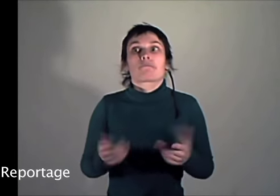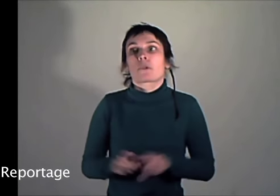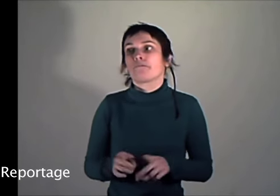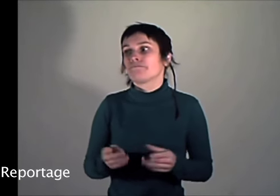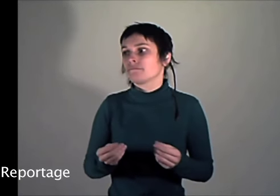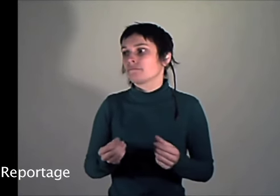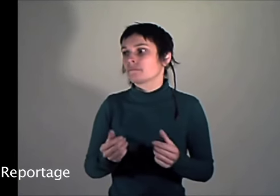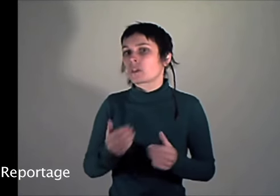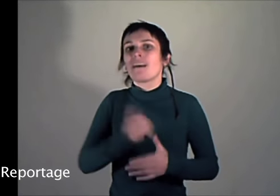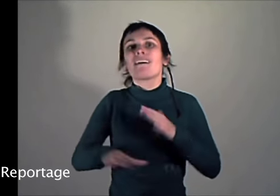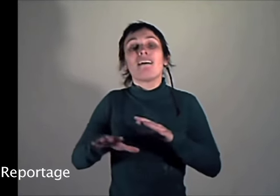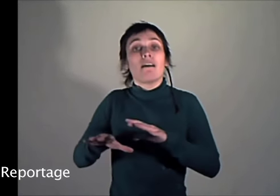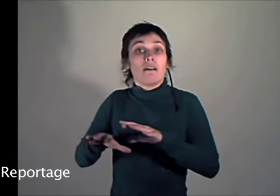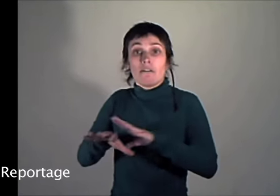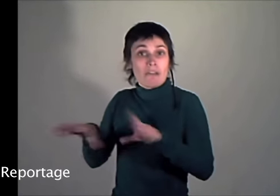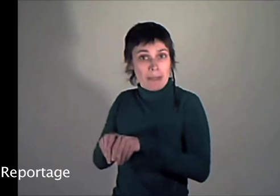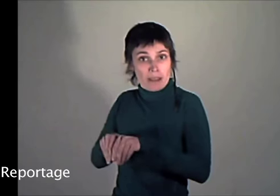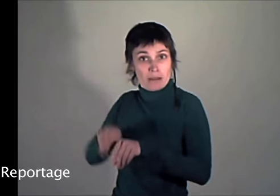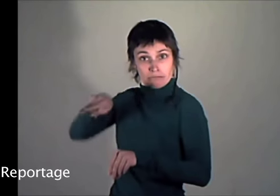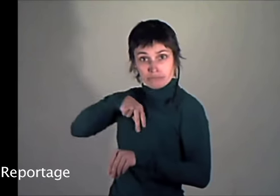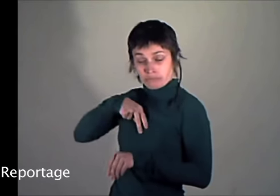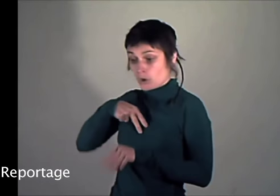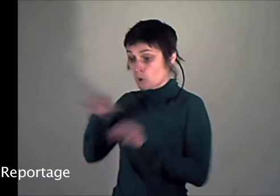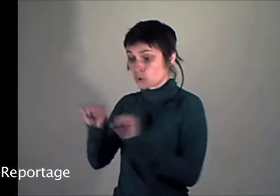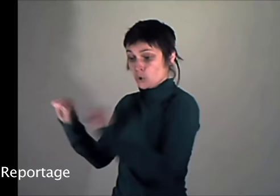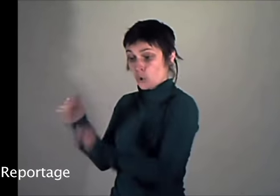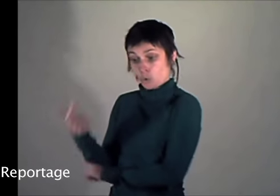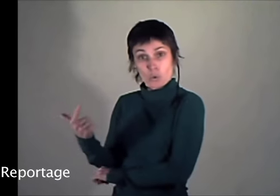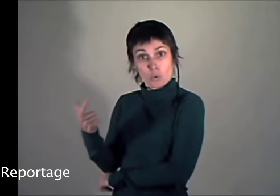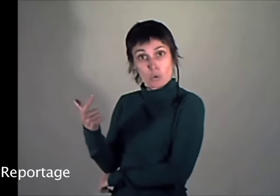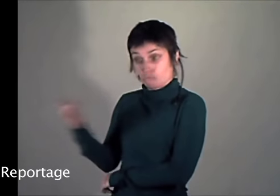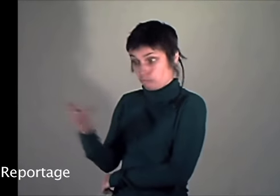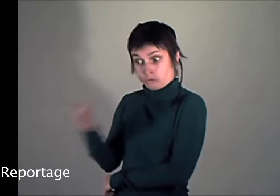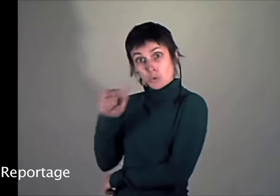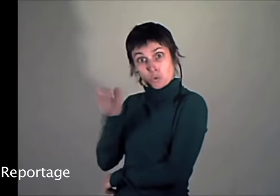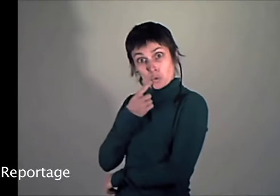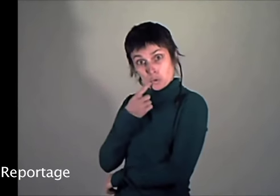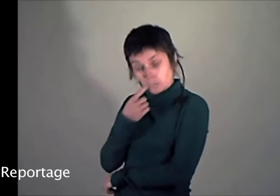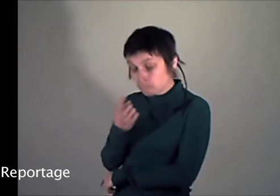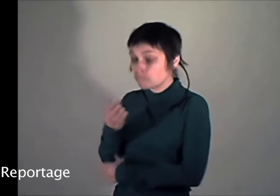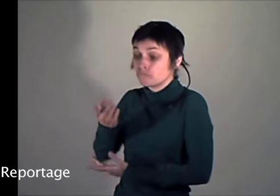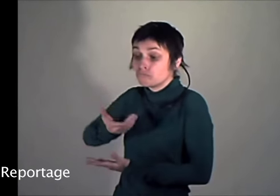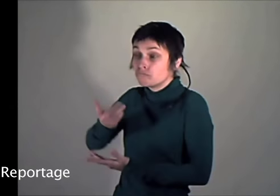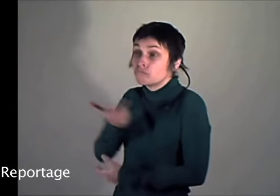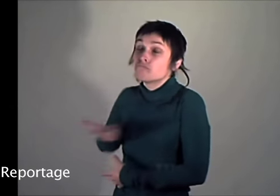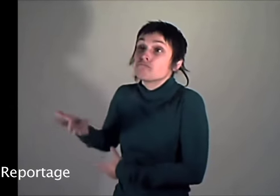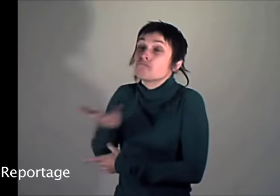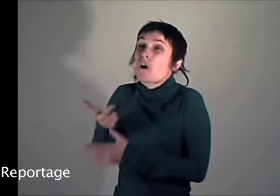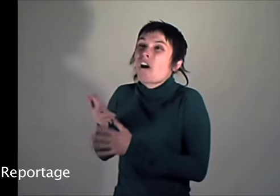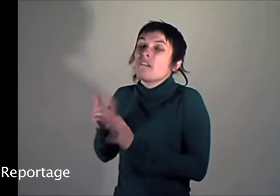mais il y a aussi autour. Janina. Je suis un petit peu, comment dire, dans